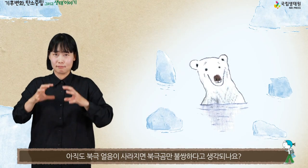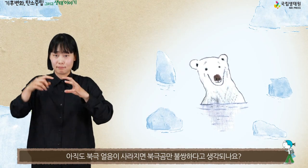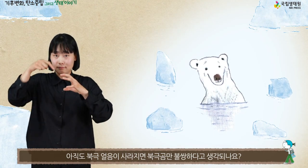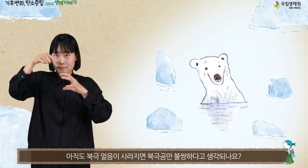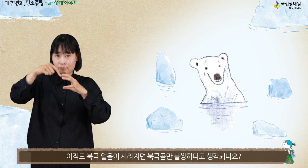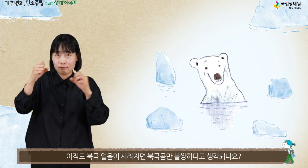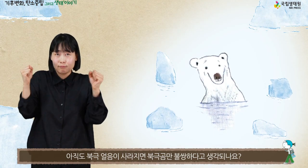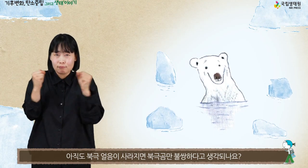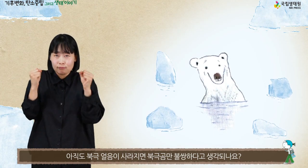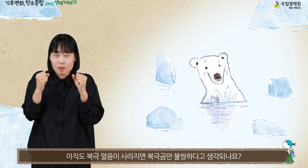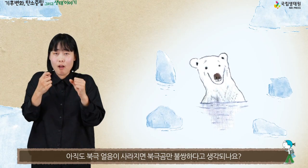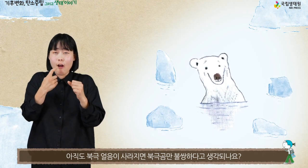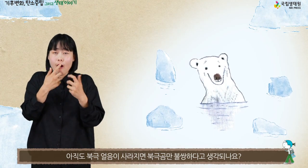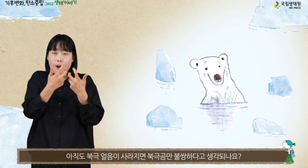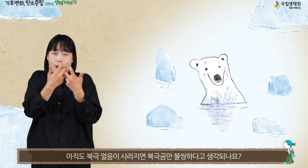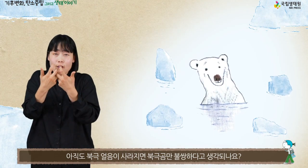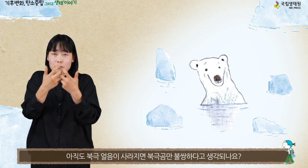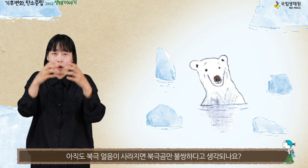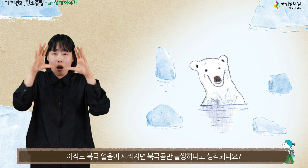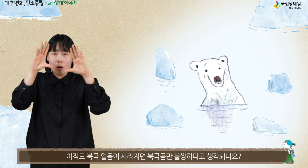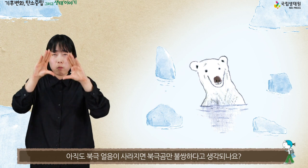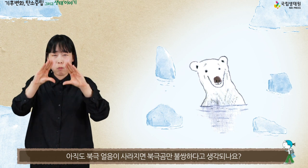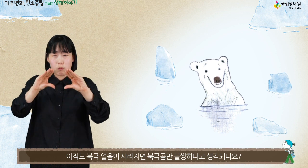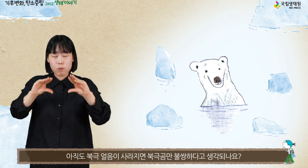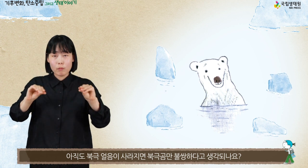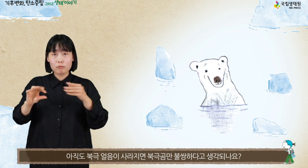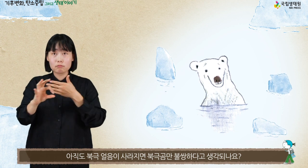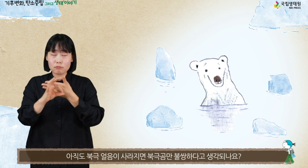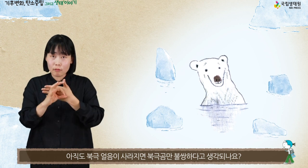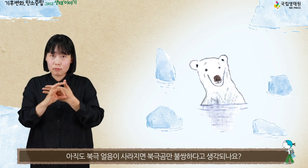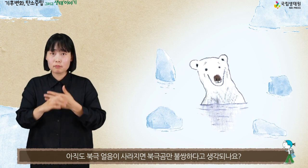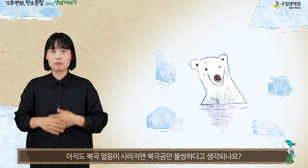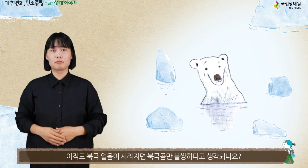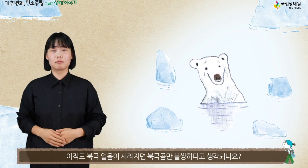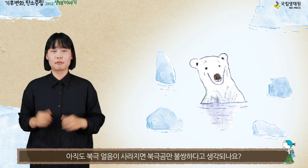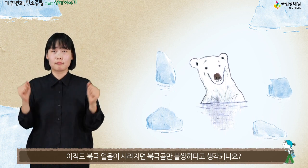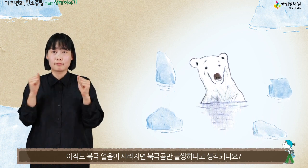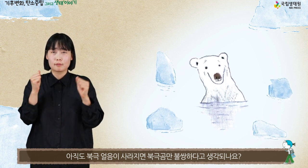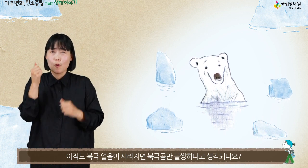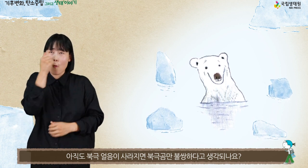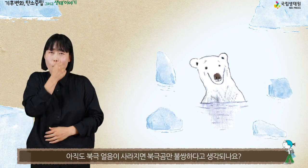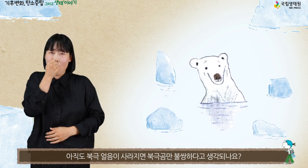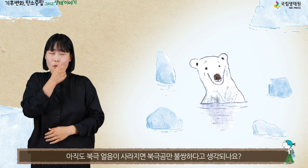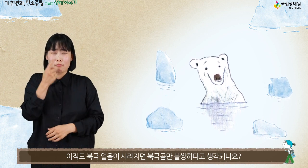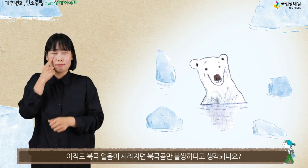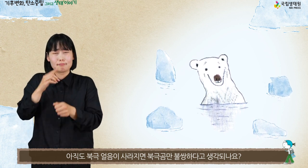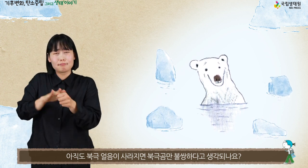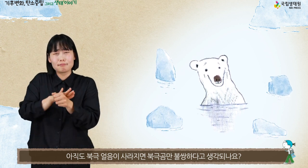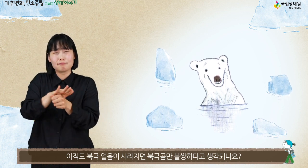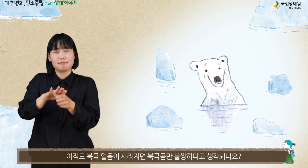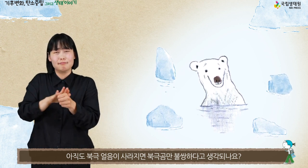아직도 북극 얼음이 사라지면 북극곰만 불쌍하다고 생각되나요?